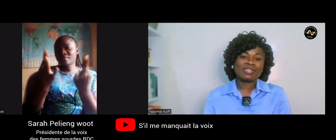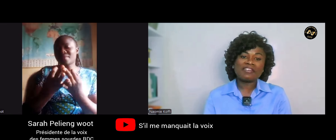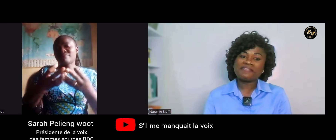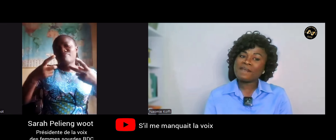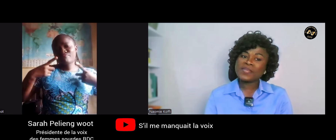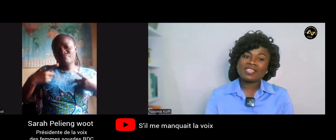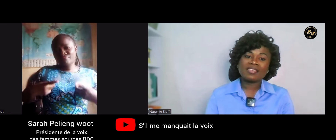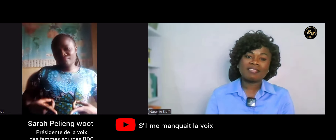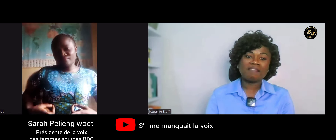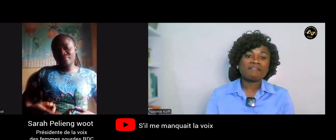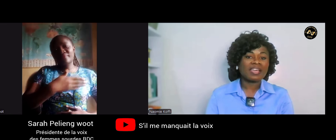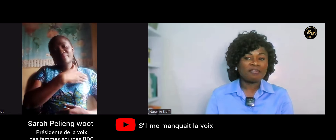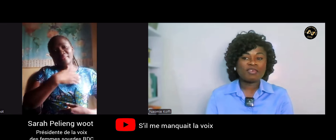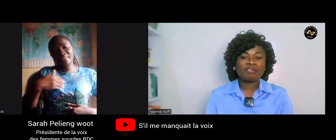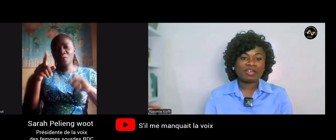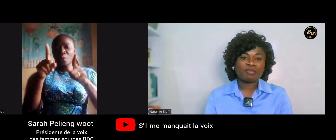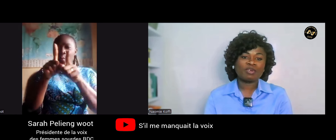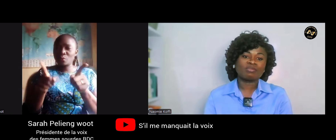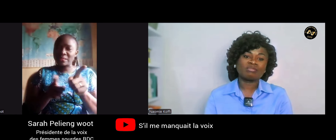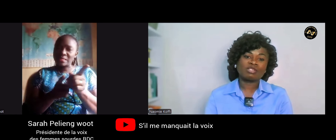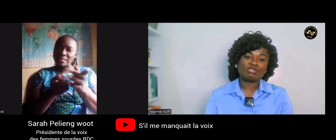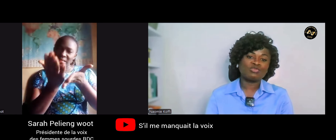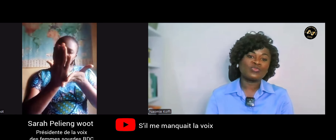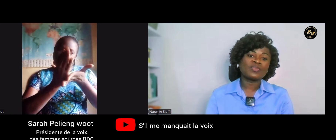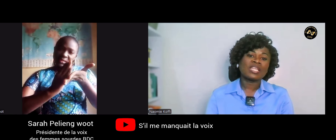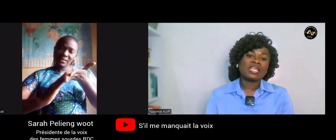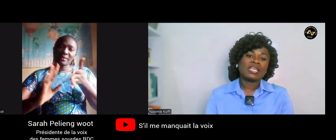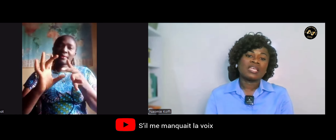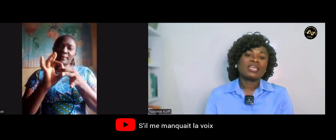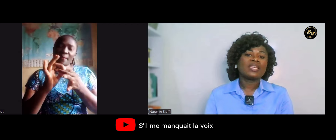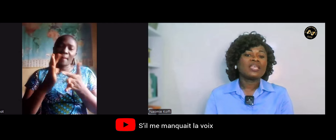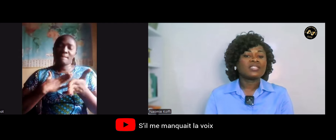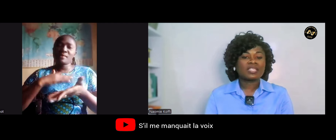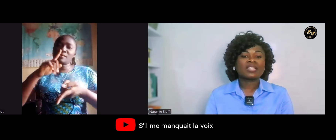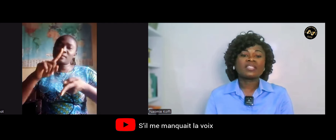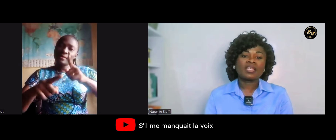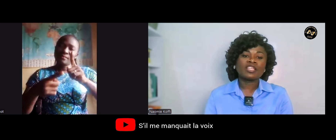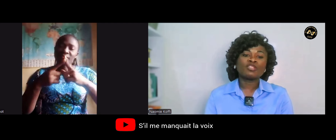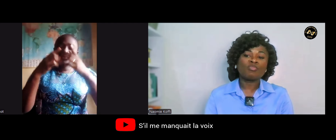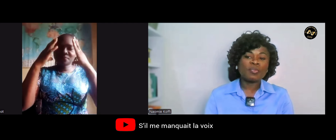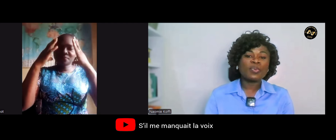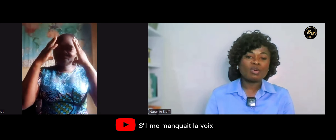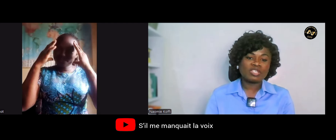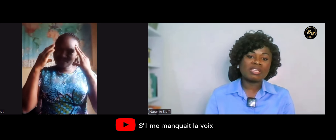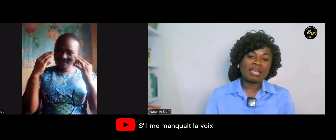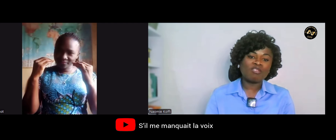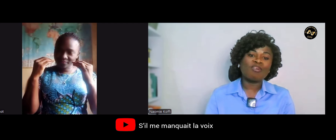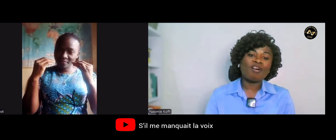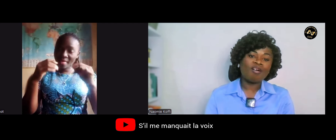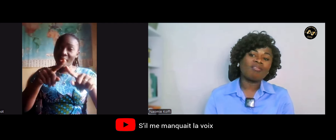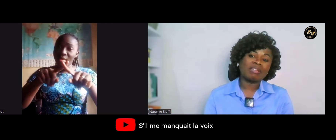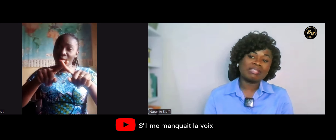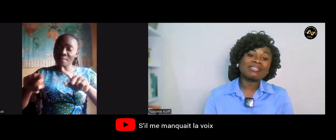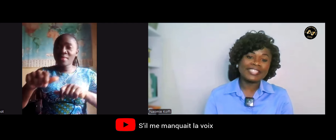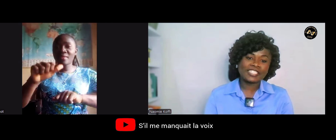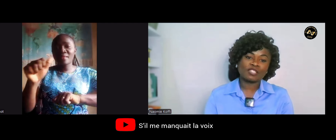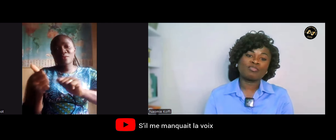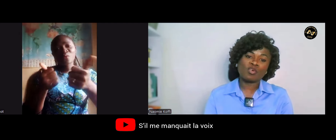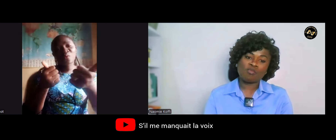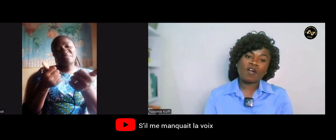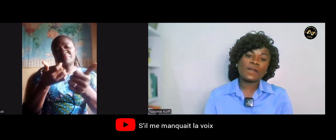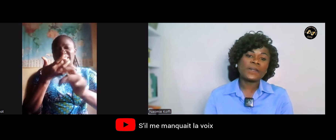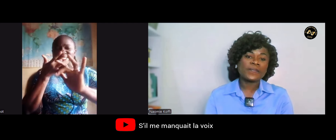déçus. La famille était vraiment, vraiment déçue. Et certains de mes proches également étaient